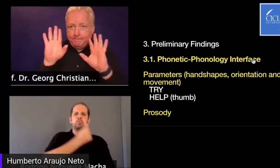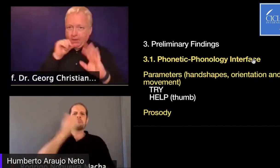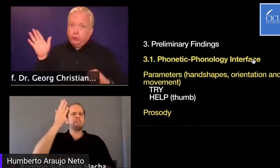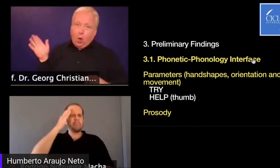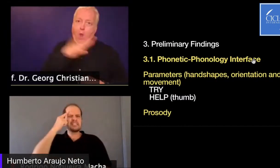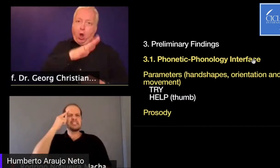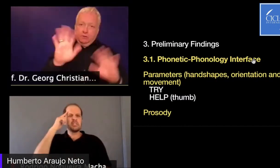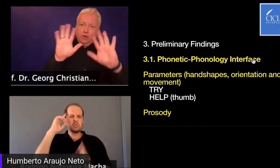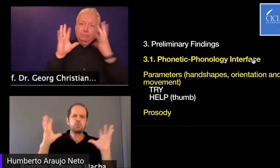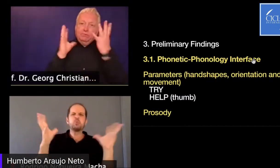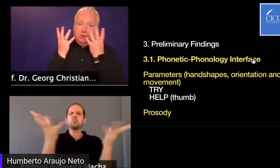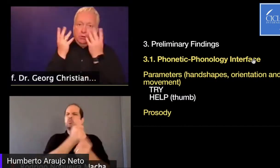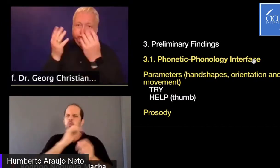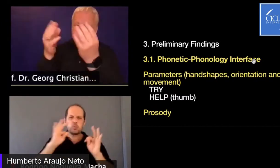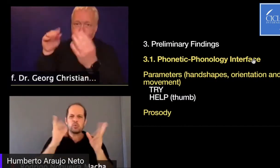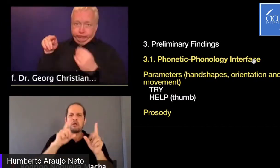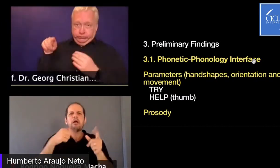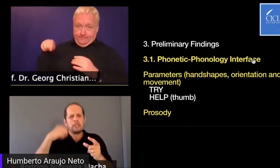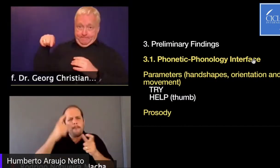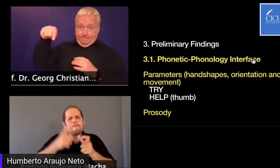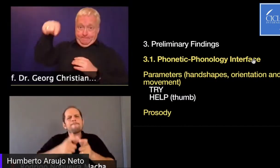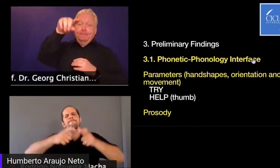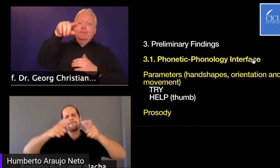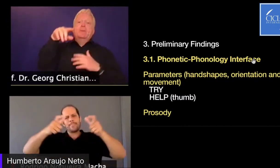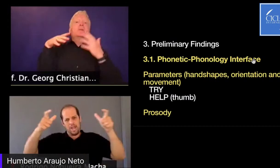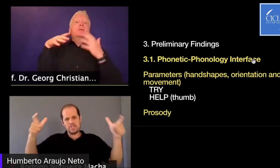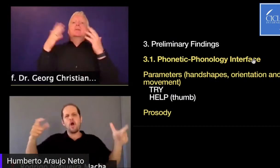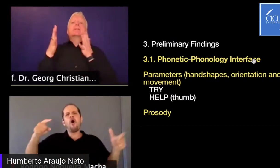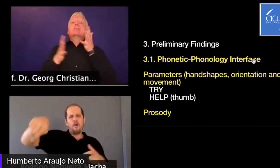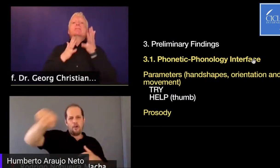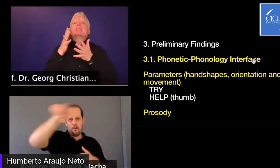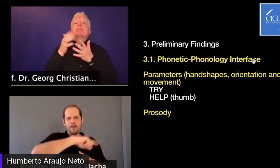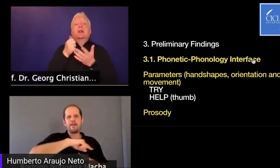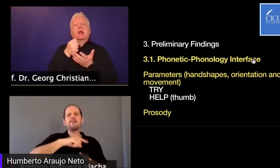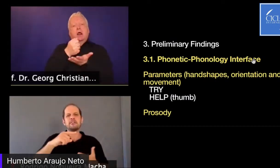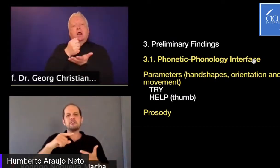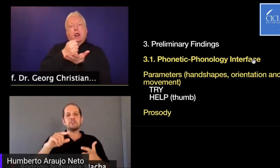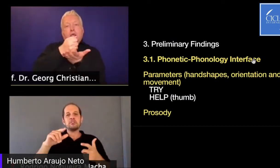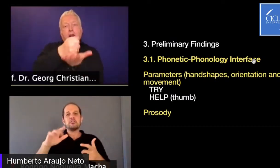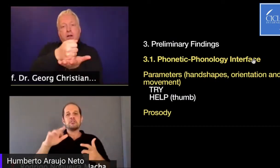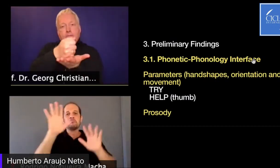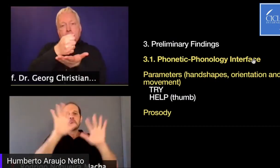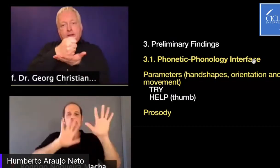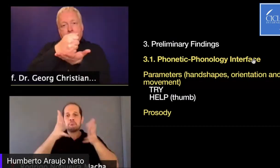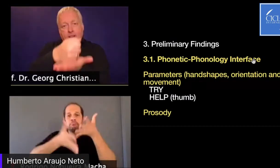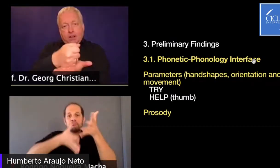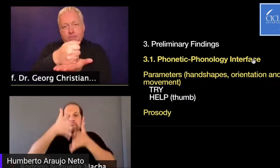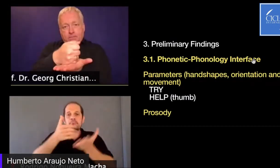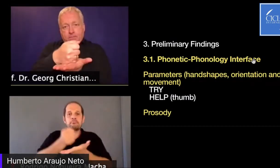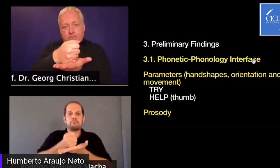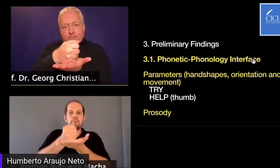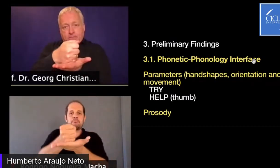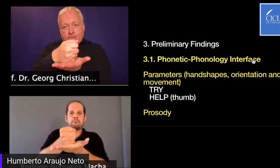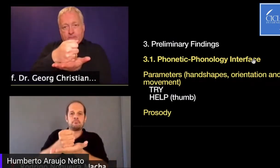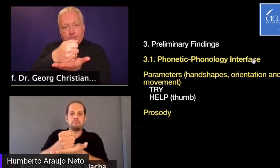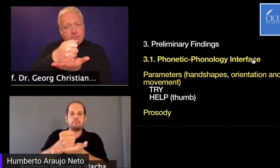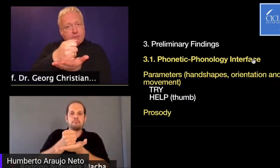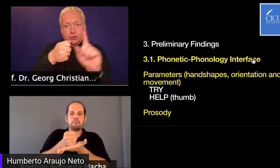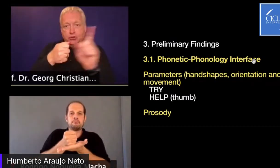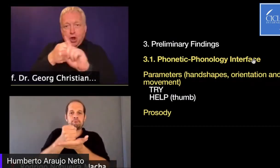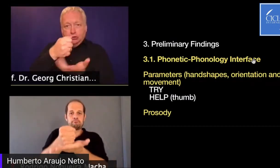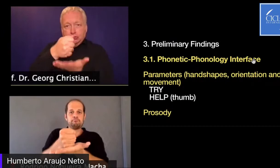Então, o que a gente observa é que a maioria dos sinalizantes,